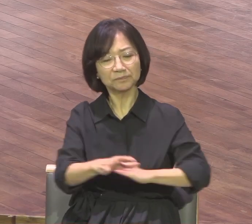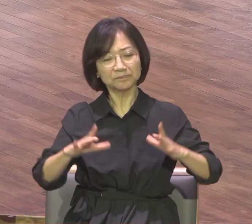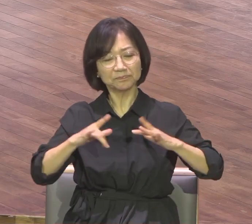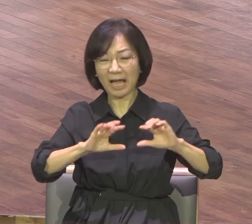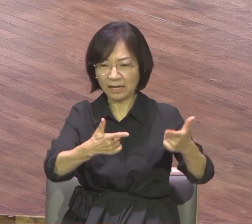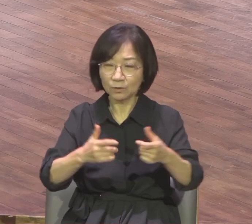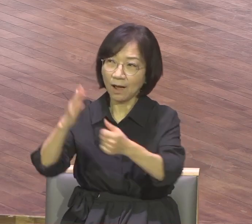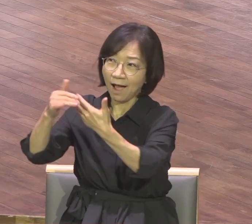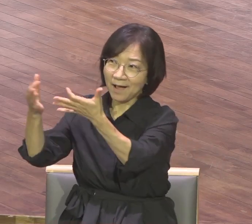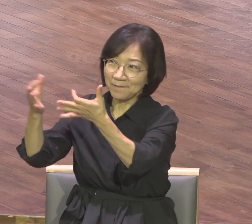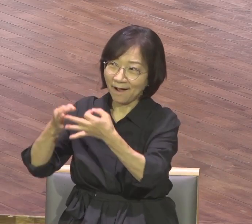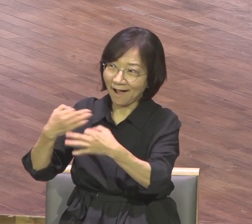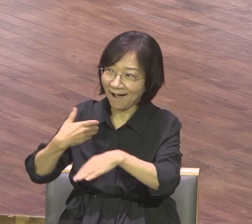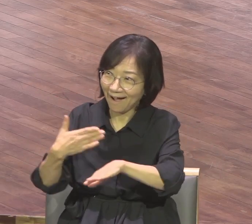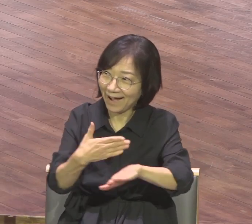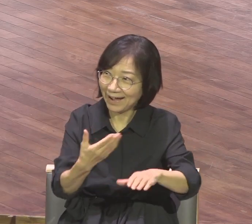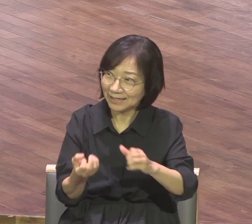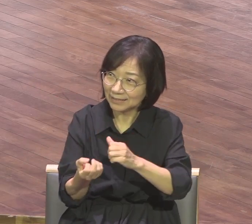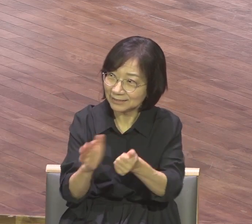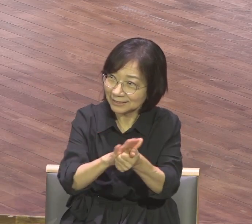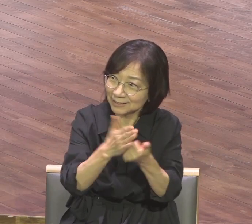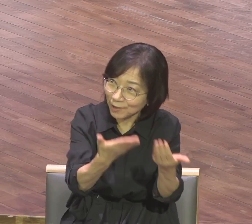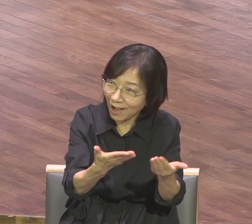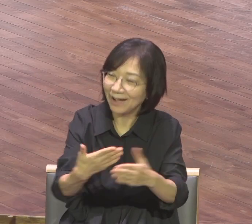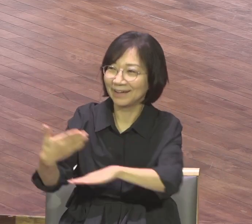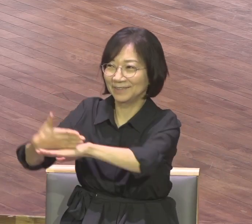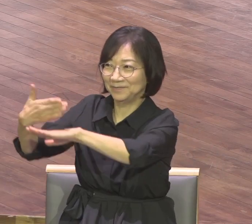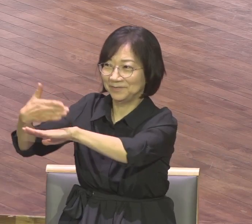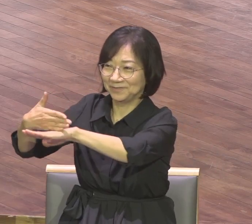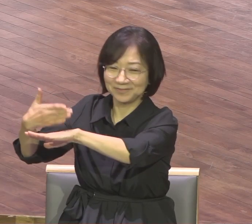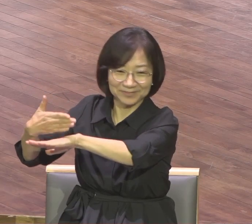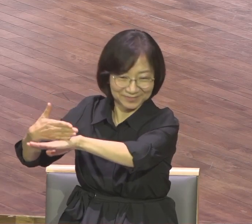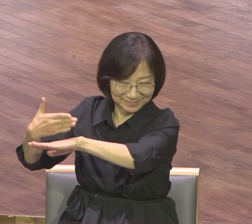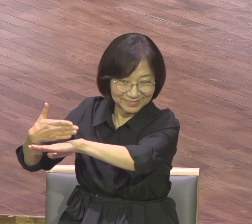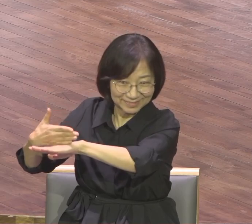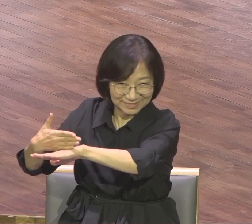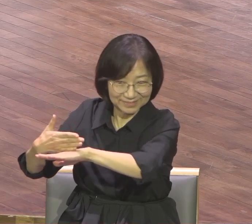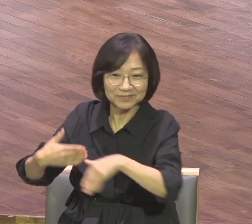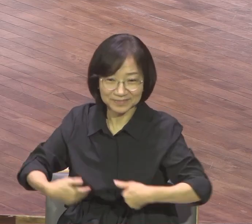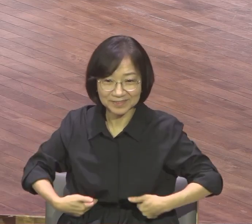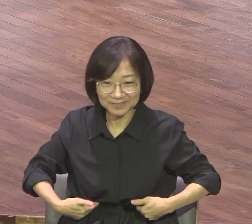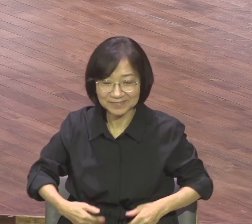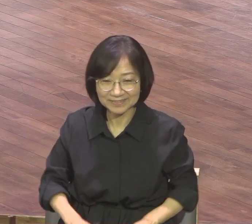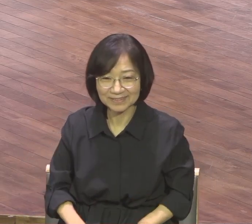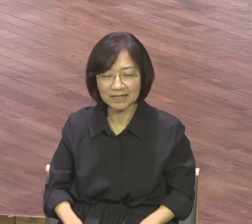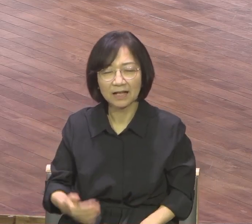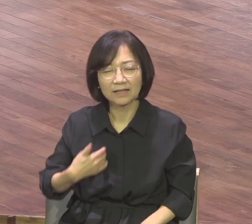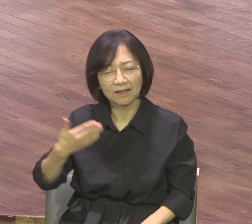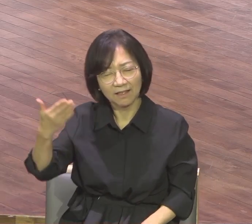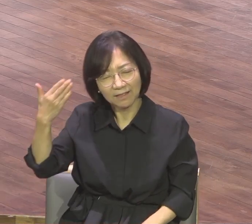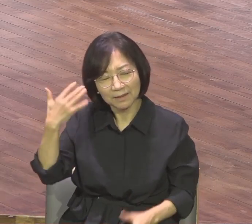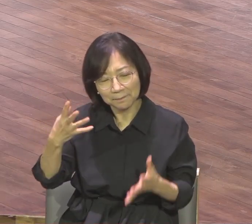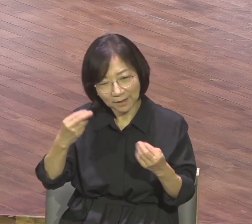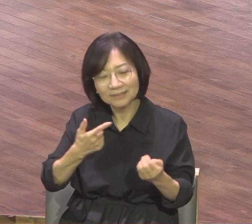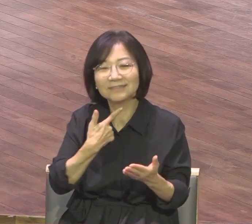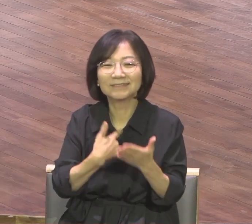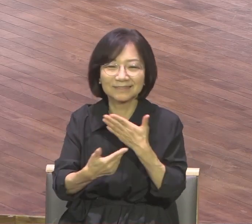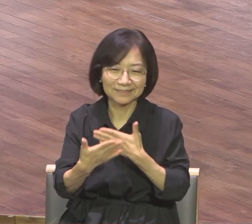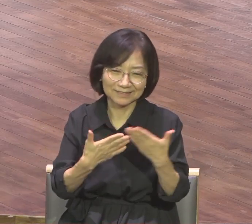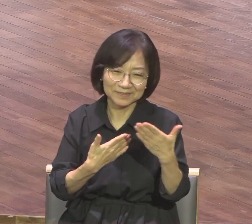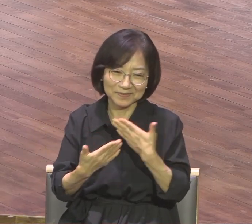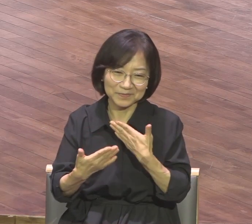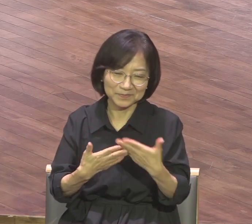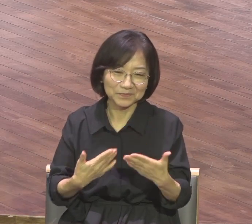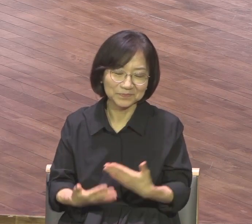저도 이런 복음 전도 행복을 정말 체험을 해보고 하는 말씀이에요. 너무 행복하기 때문에.